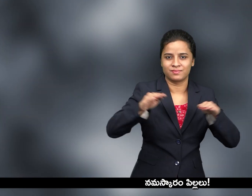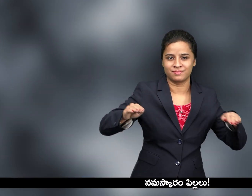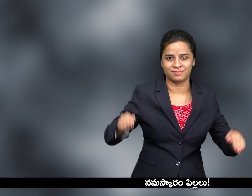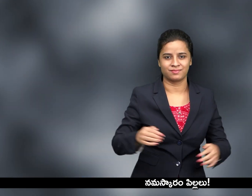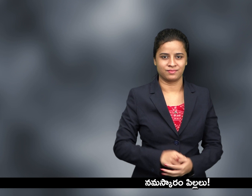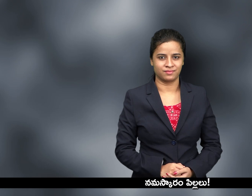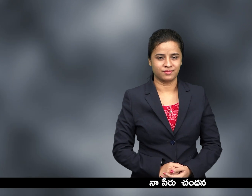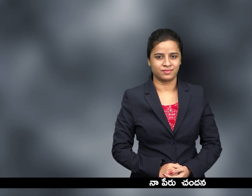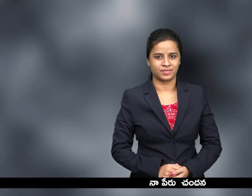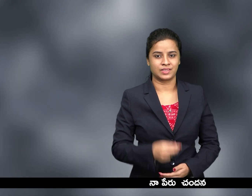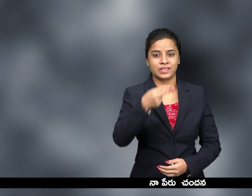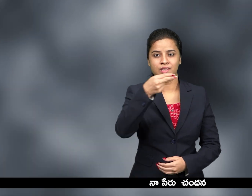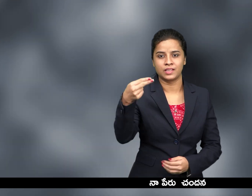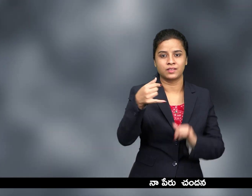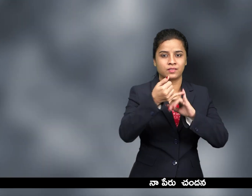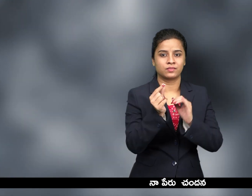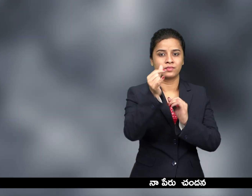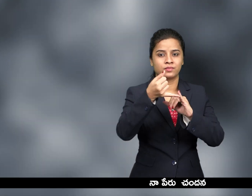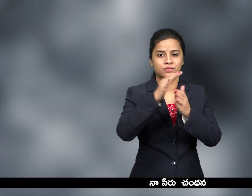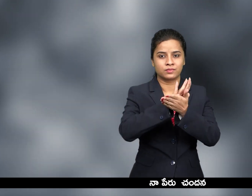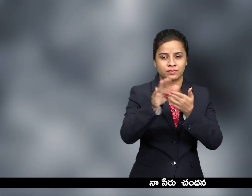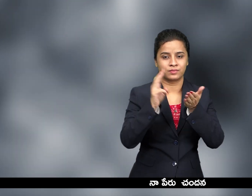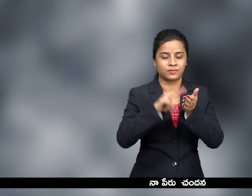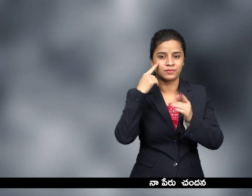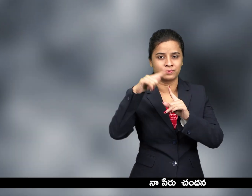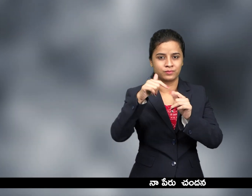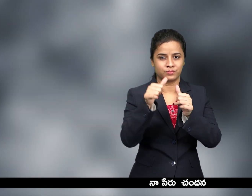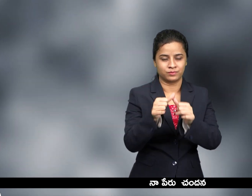నమస్కారం పిల్లలు. నా పేరు చందన.